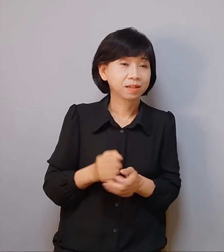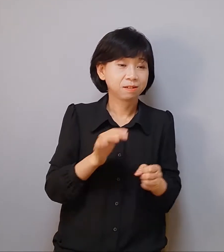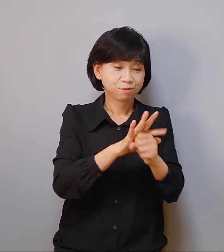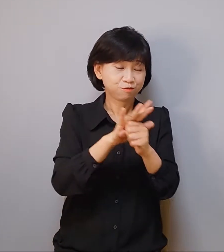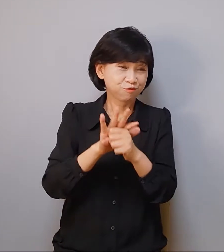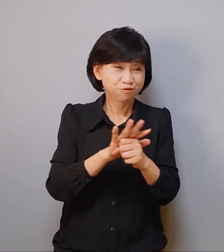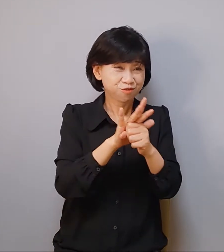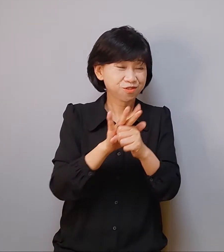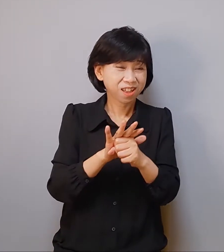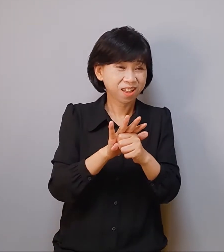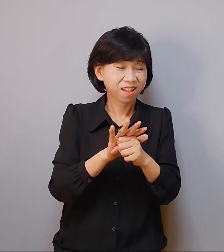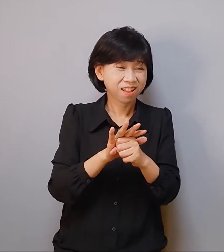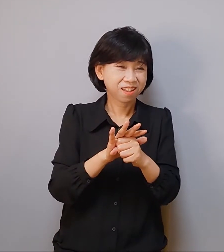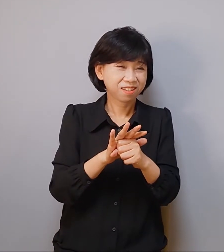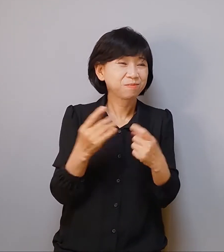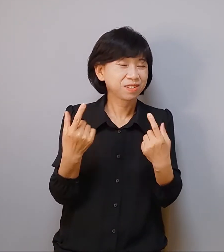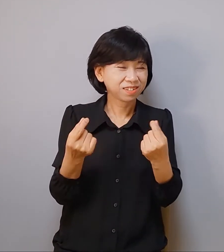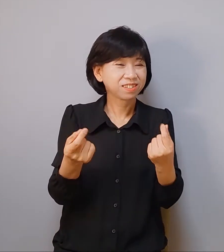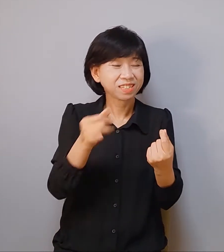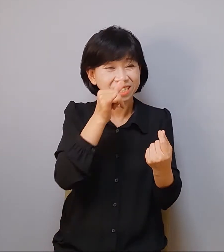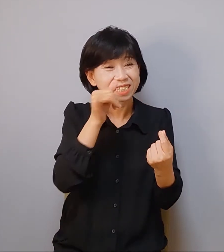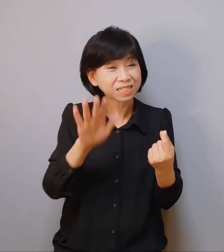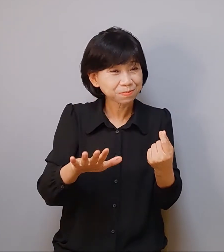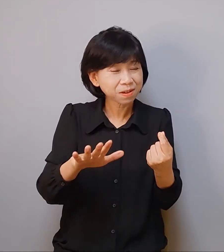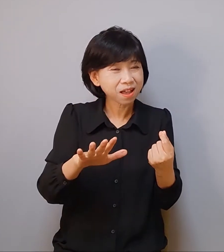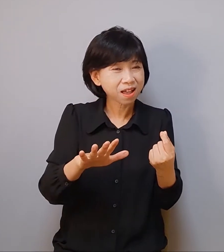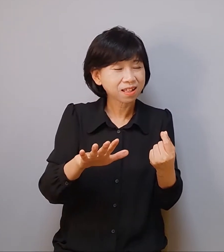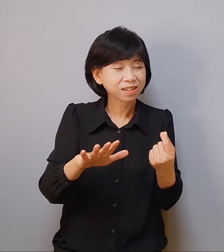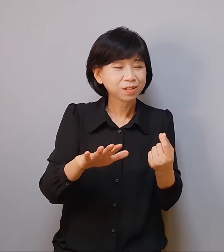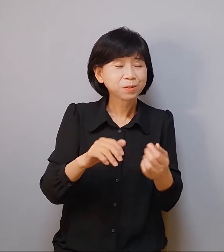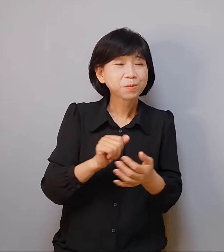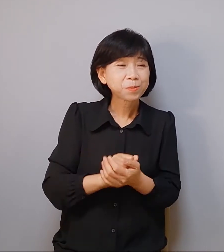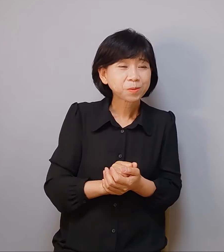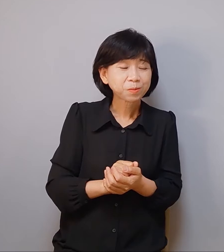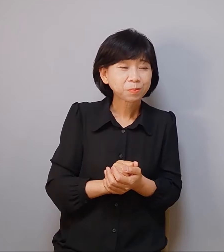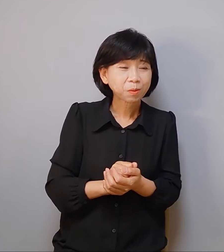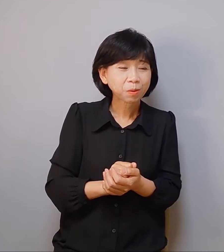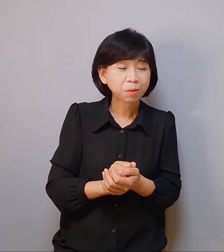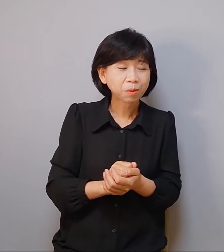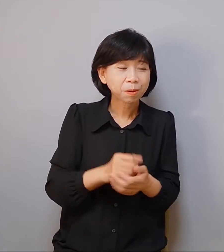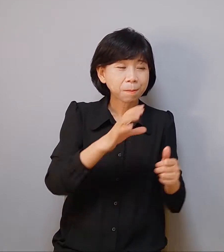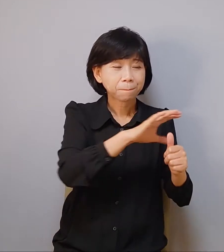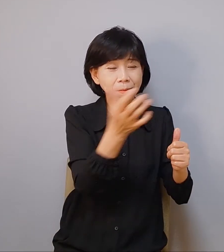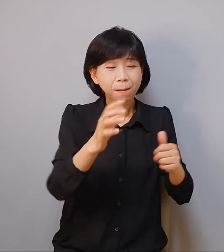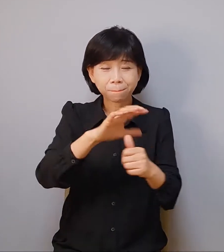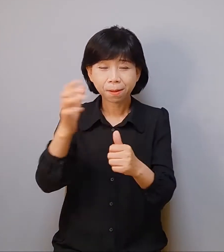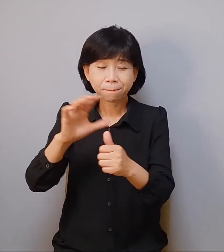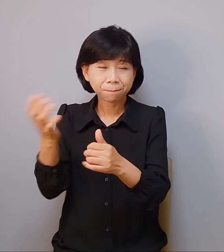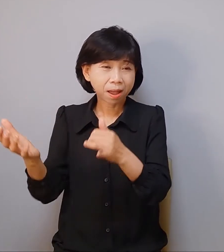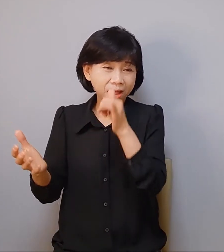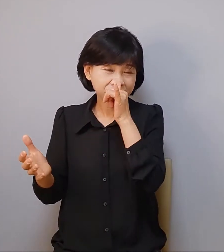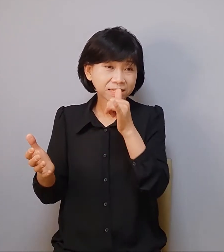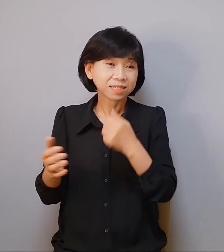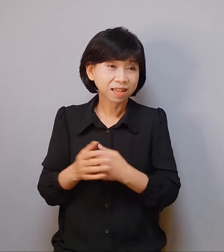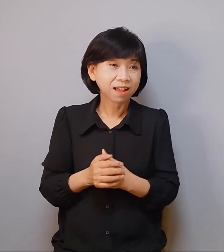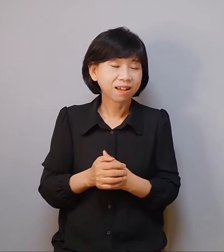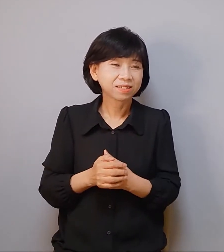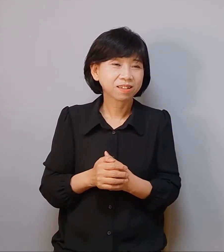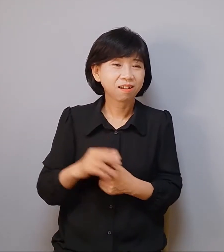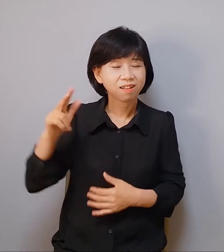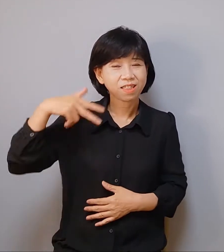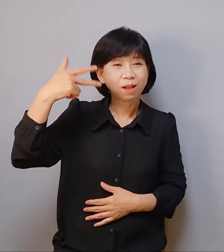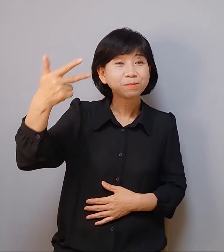수는 없지만 또 여러 가지 또 우리가 많이 좀 풀렸기 때문에 다음 주에도 오후 예배를 드리고 식사도